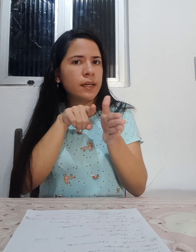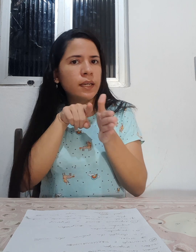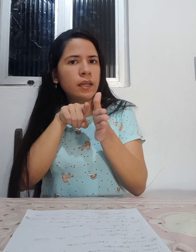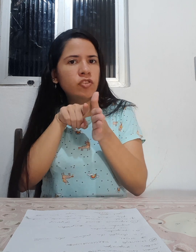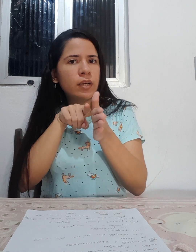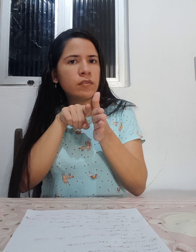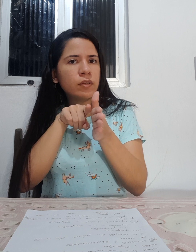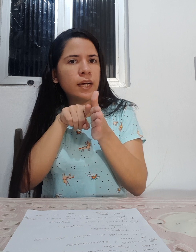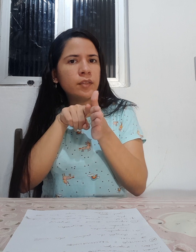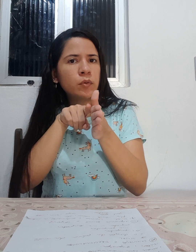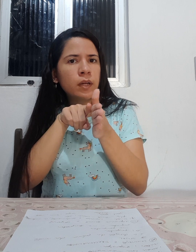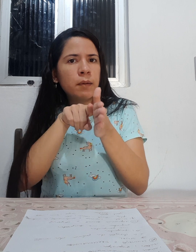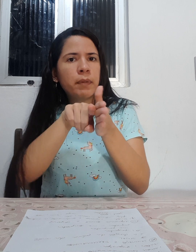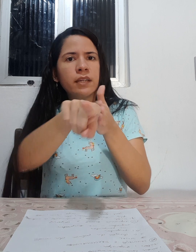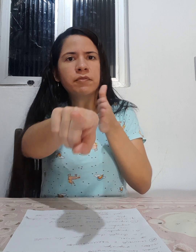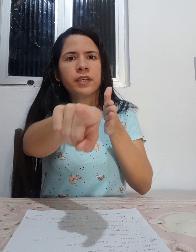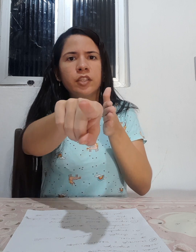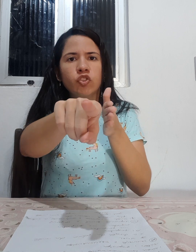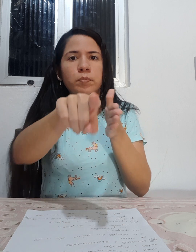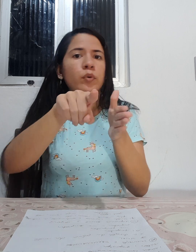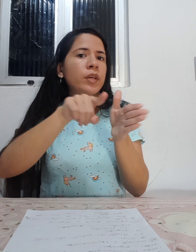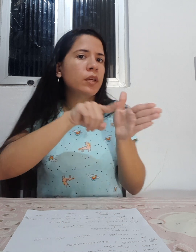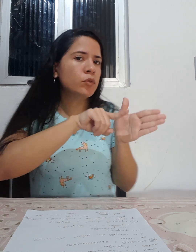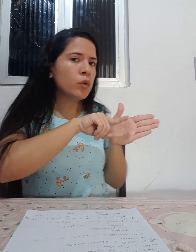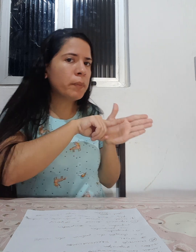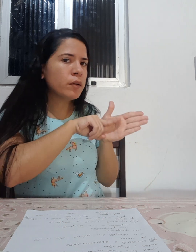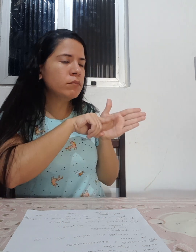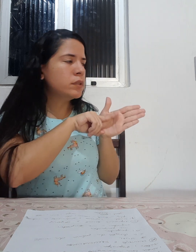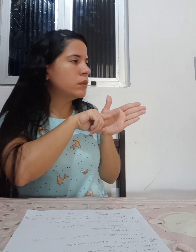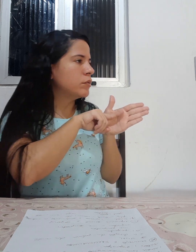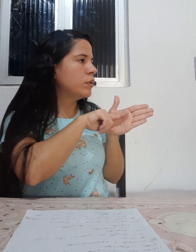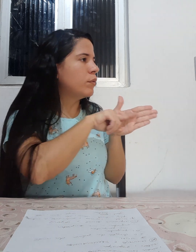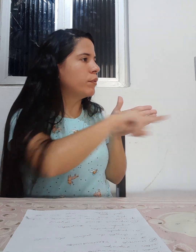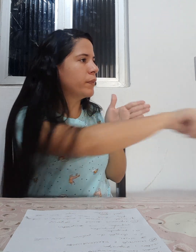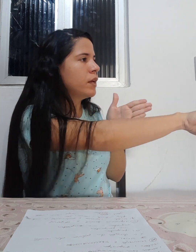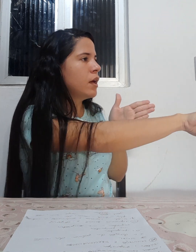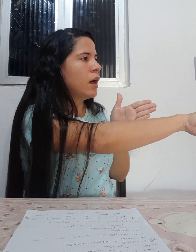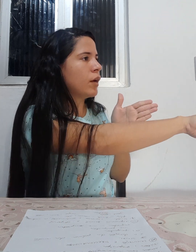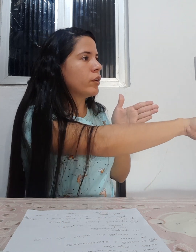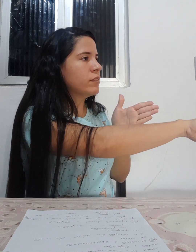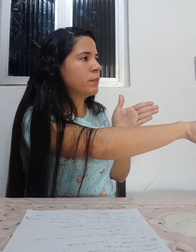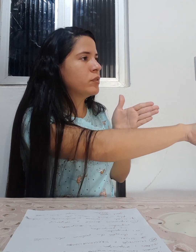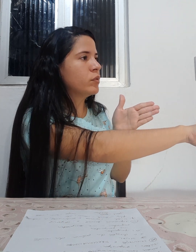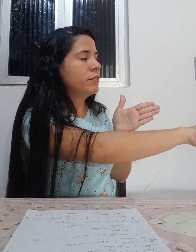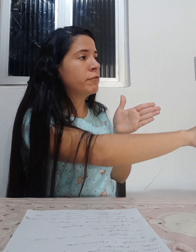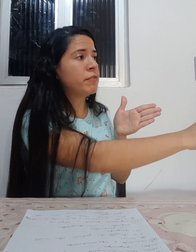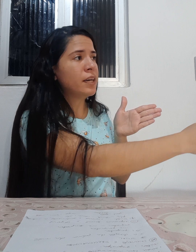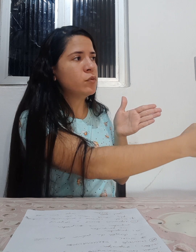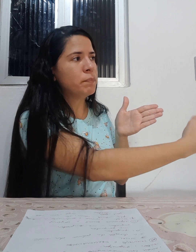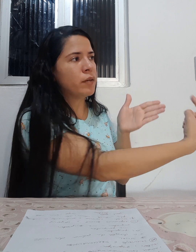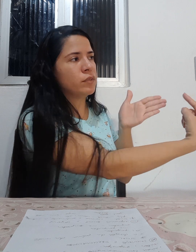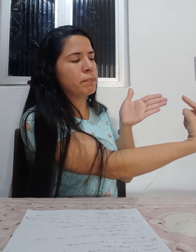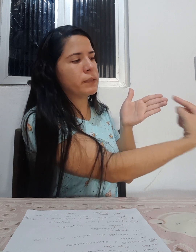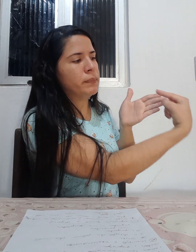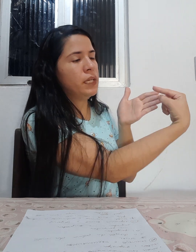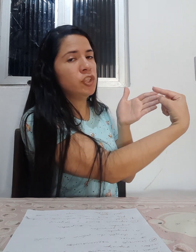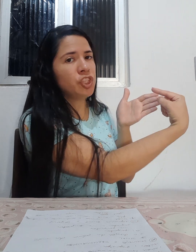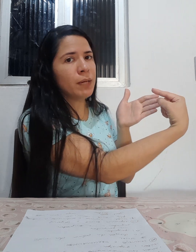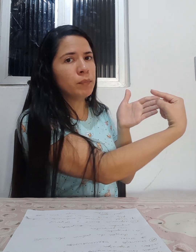ele é direcionado para frente, porque eu estou perguntando, ó. Agora, se a pessoa faz uma pergunta para mim, ele já